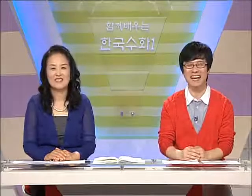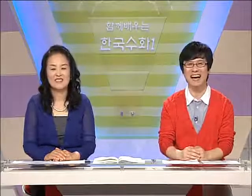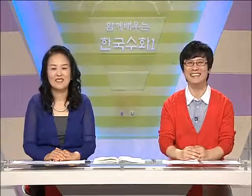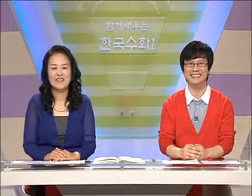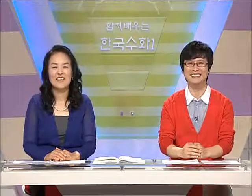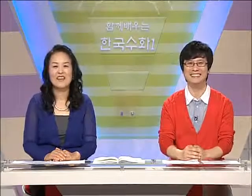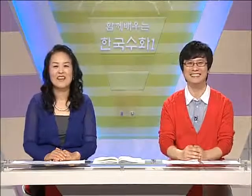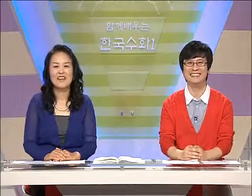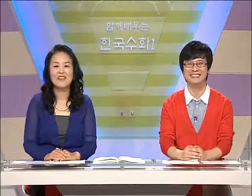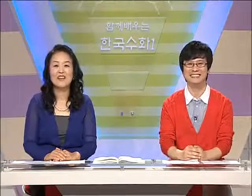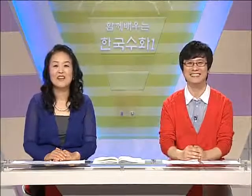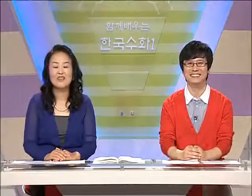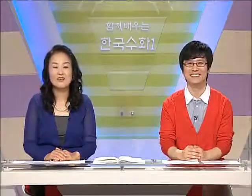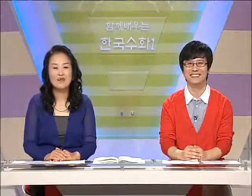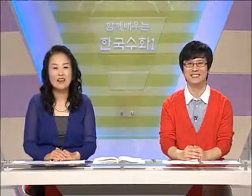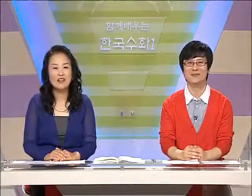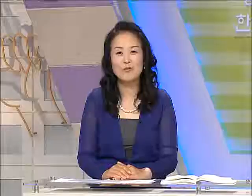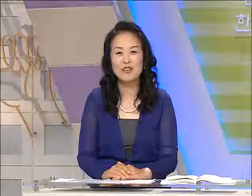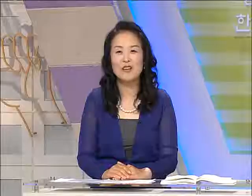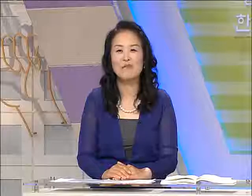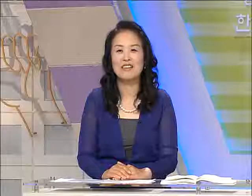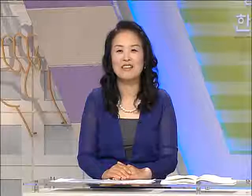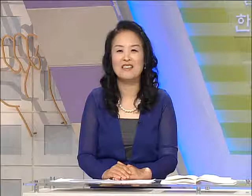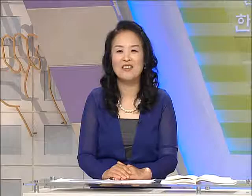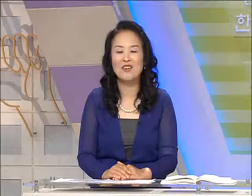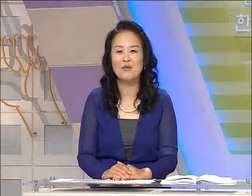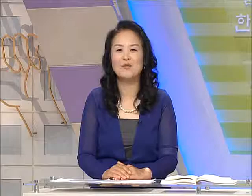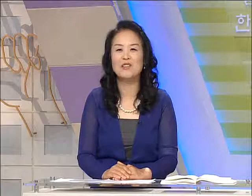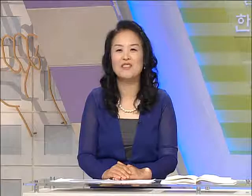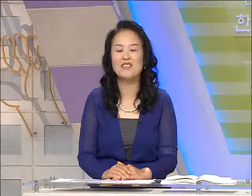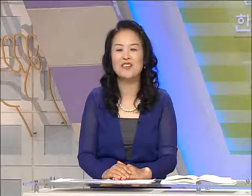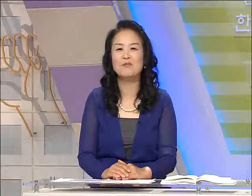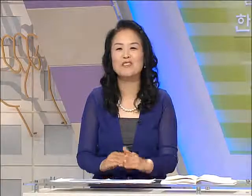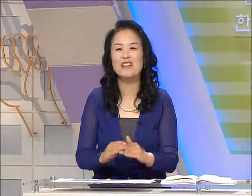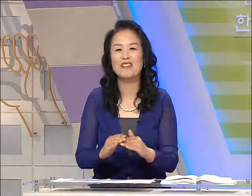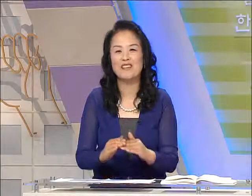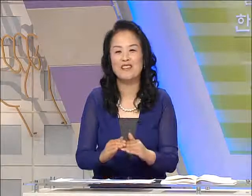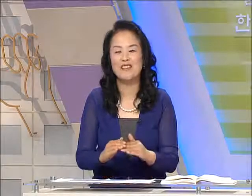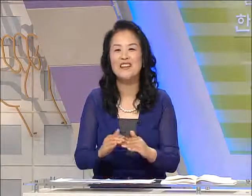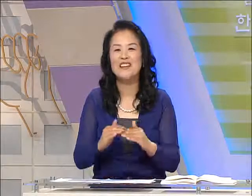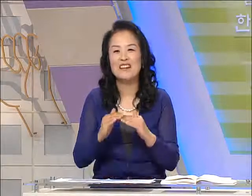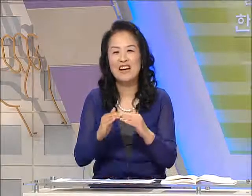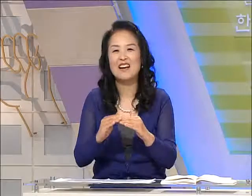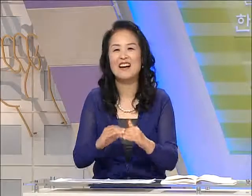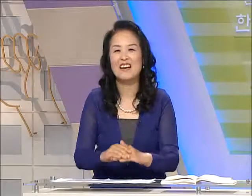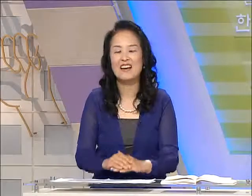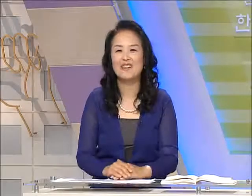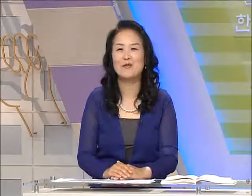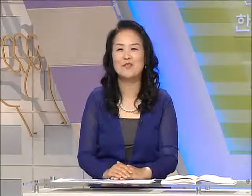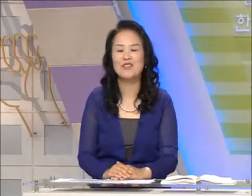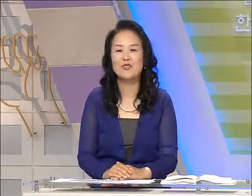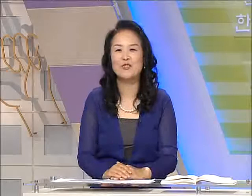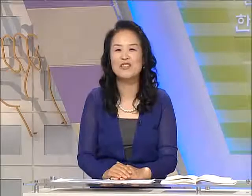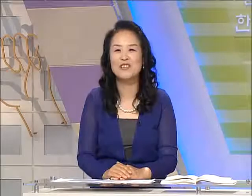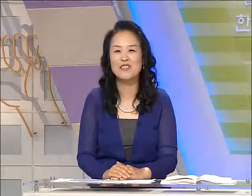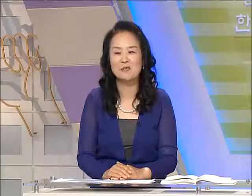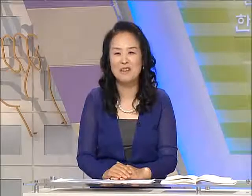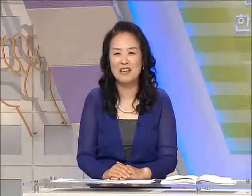네, 철리길도 한 걸음부터 라는 말이 있죠. 무엇이든 처음 시작을 해서 나아가야 그 목적을 이룰 수 있을 것입니다.